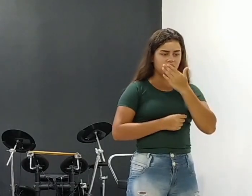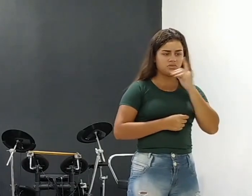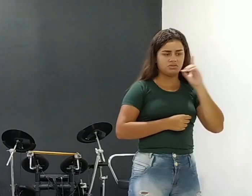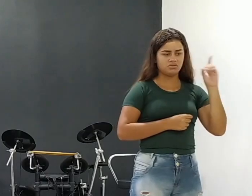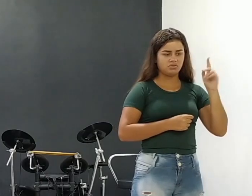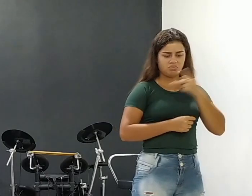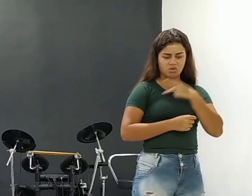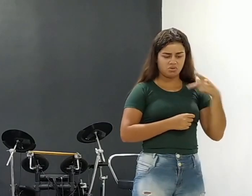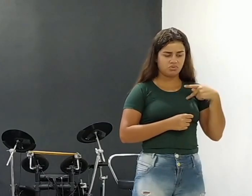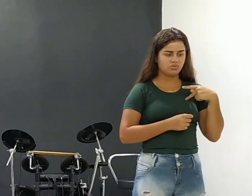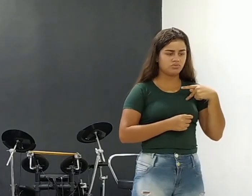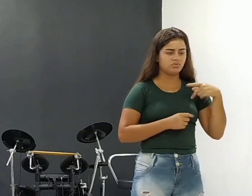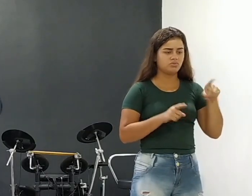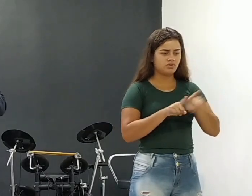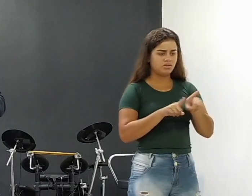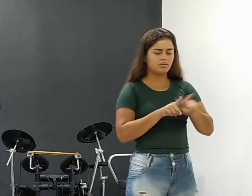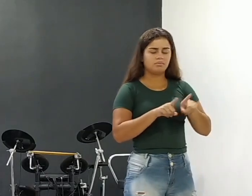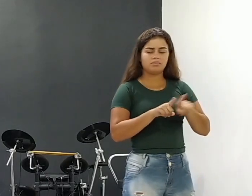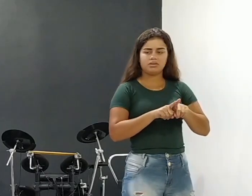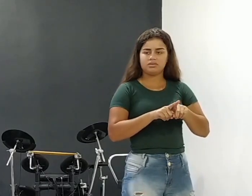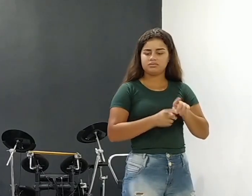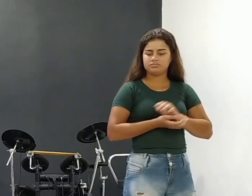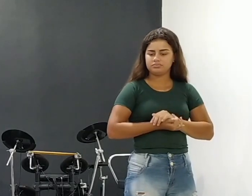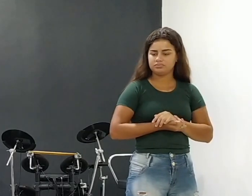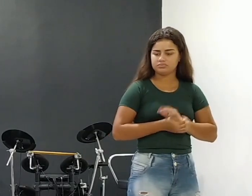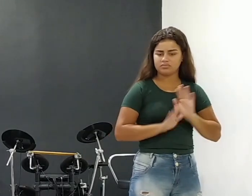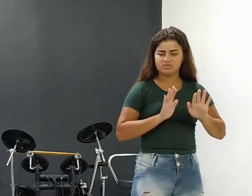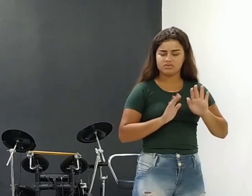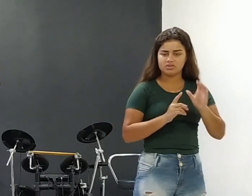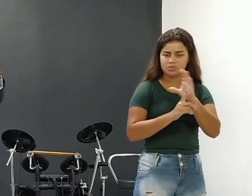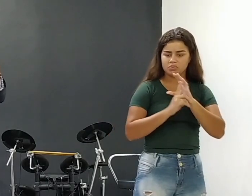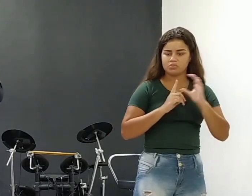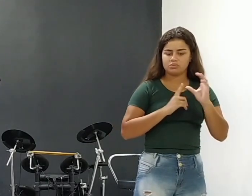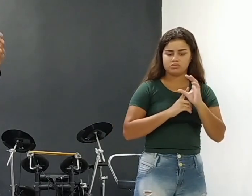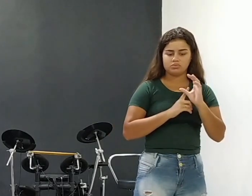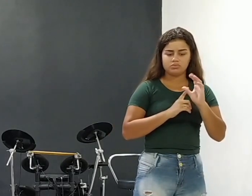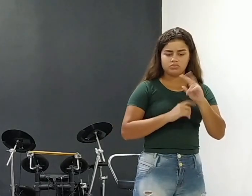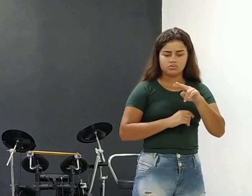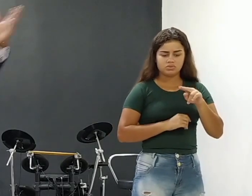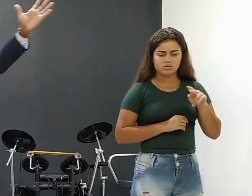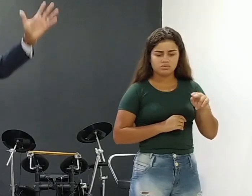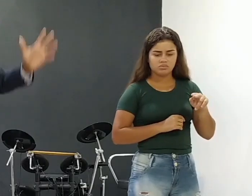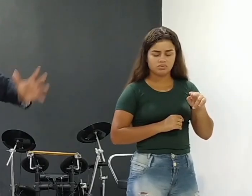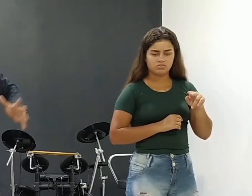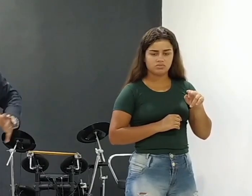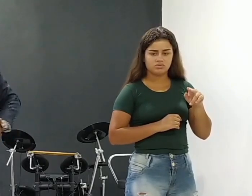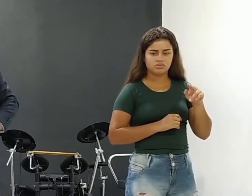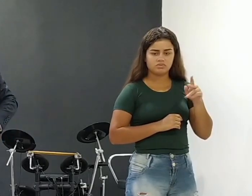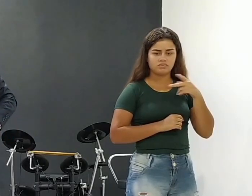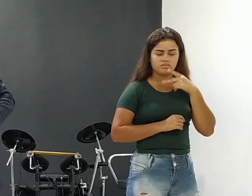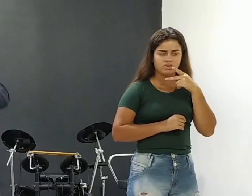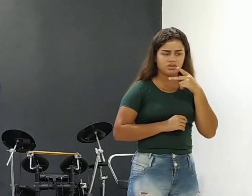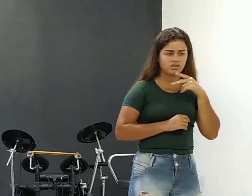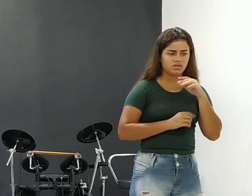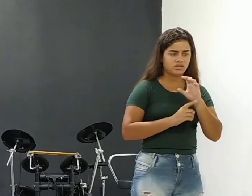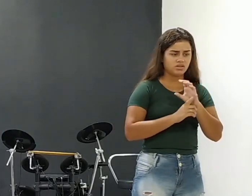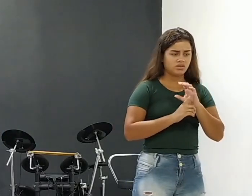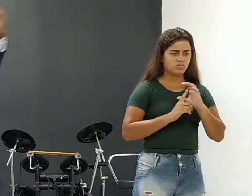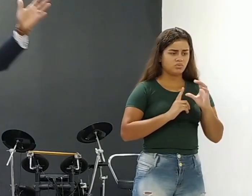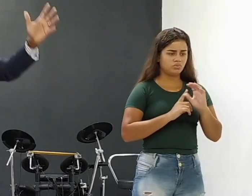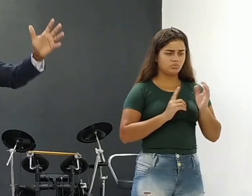realmente pega fogo. E às vezes a gente está num culto onde muitos irmãos chamam até de culto gospel. Quer